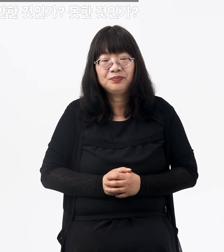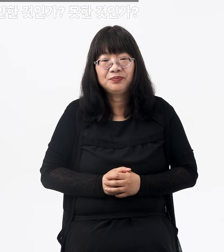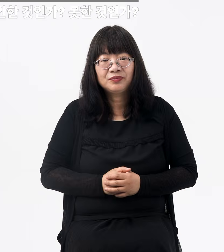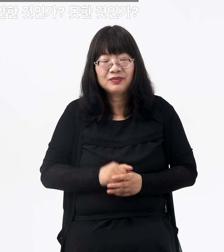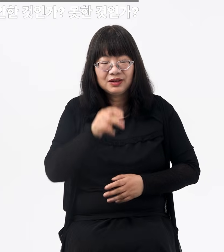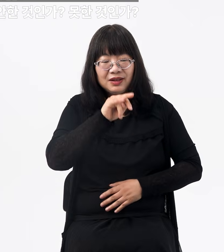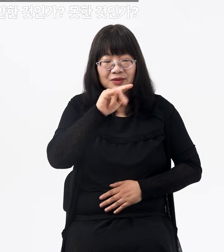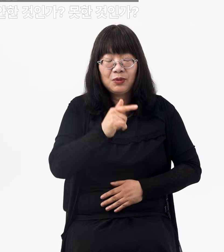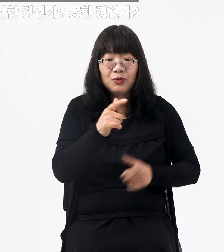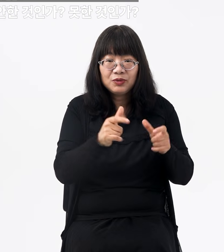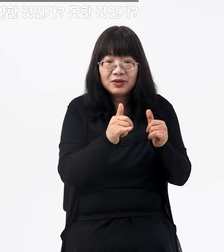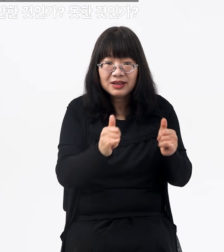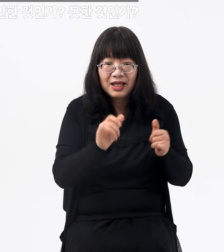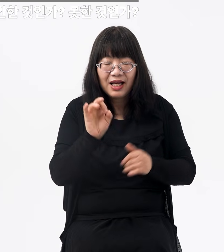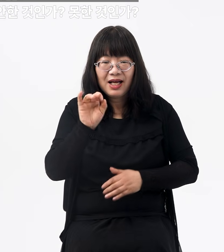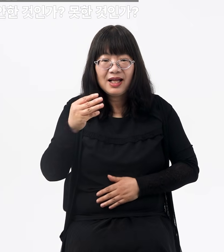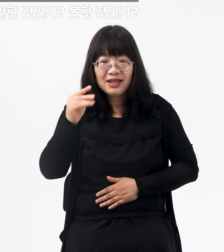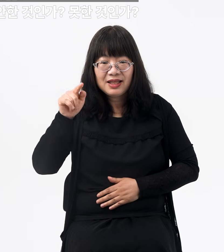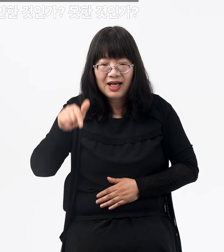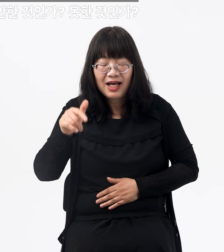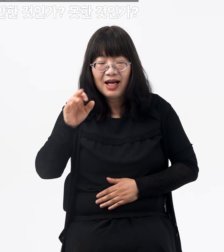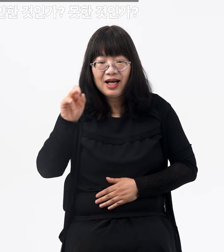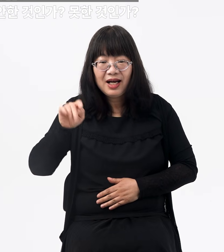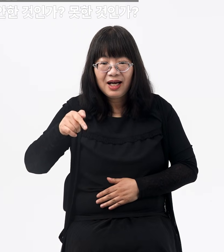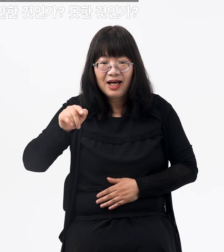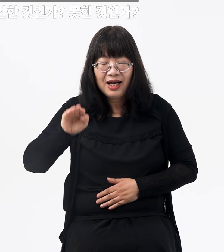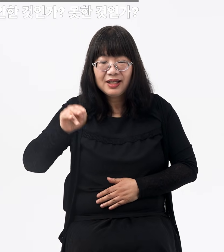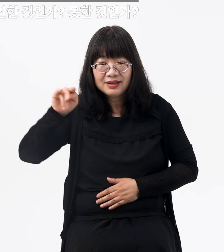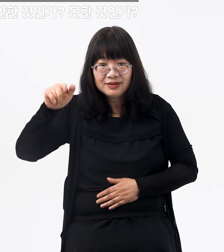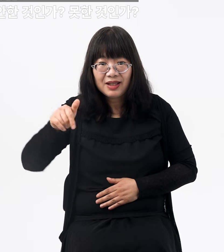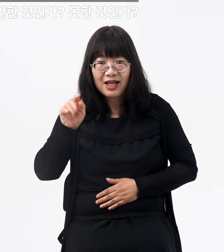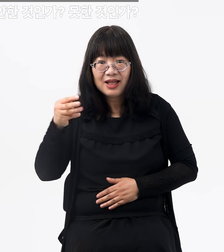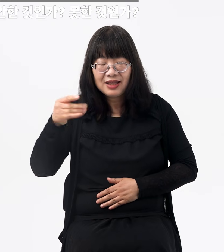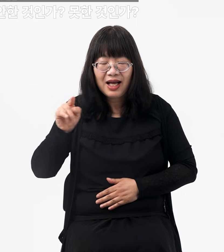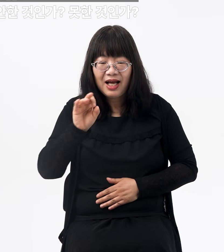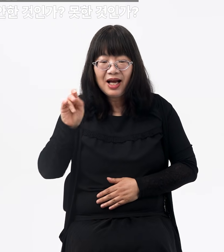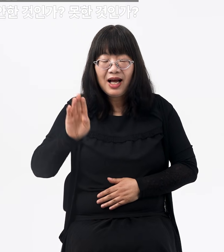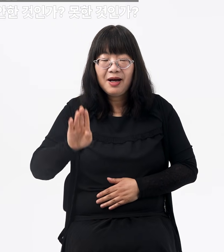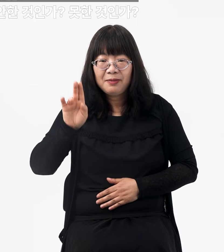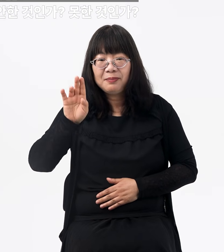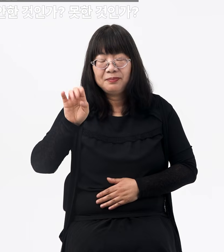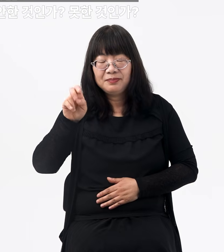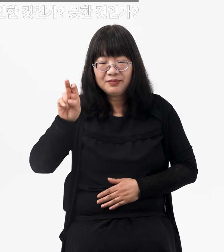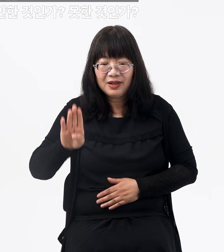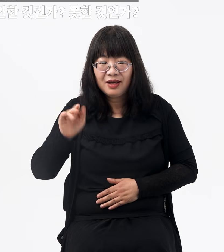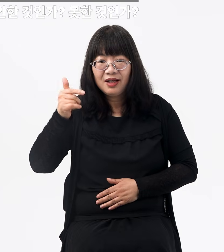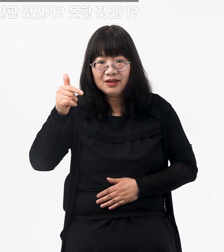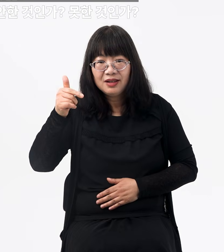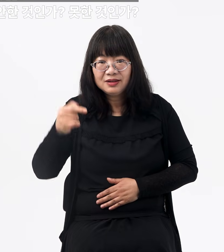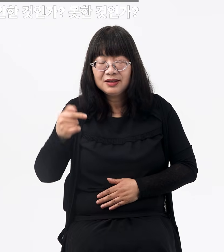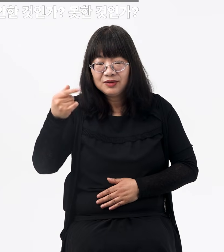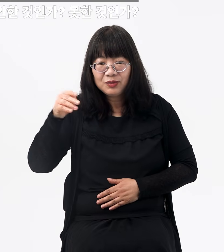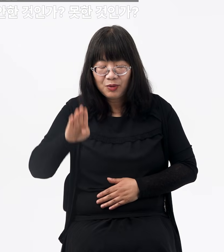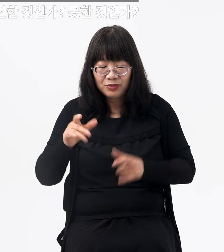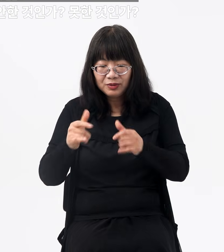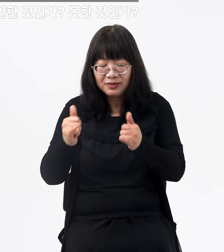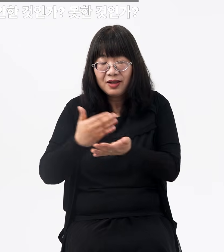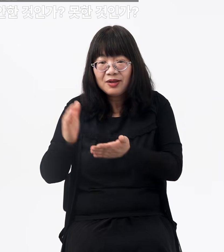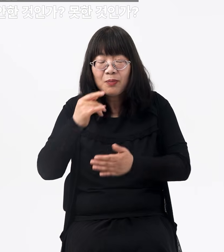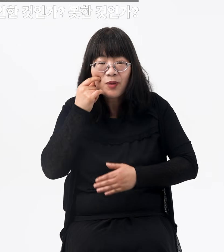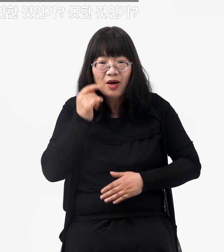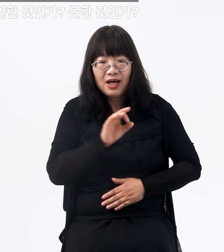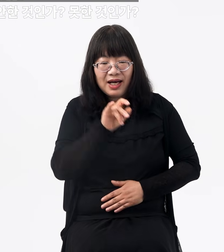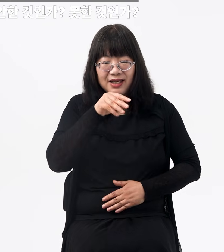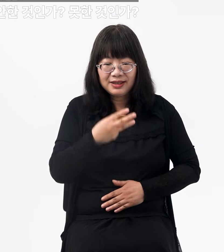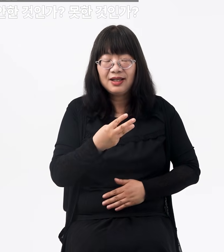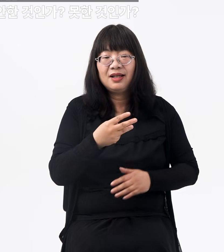시돈 주민과 알랍과 악십과 헬바와 아빅과 르홉 주민을 쫓아내지 못하고 아셀 족속이